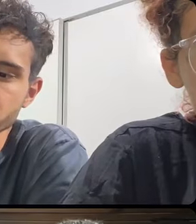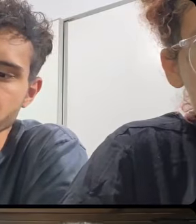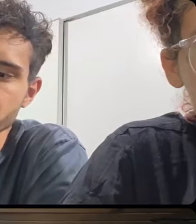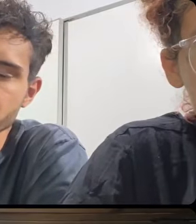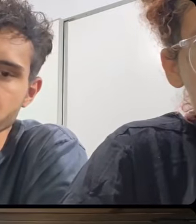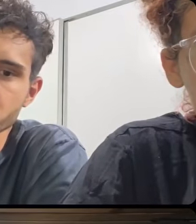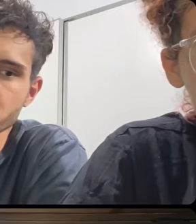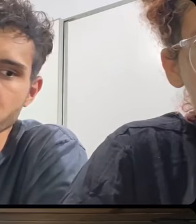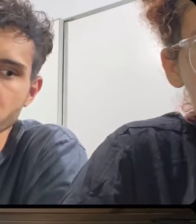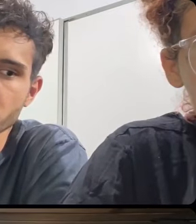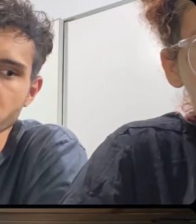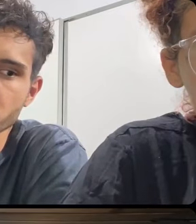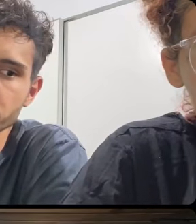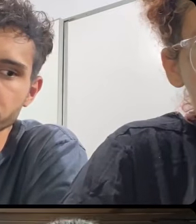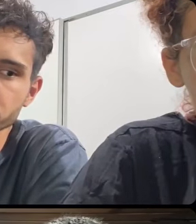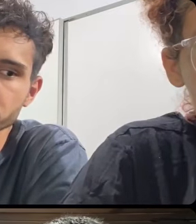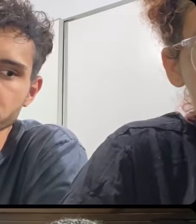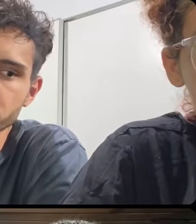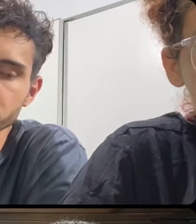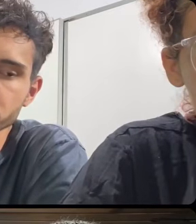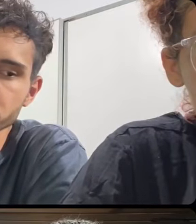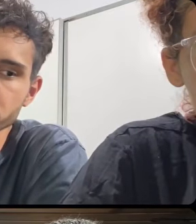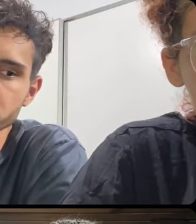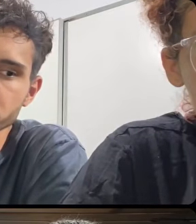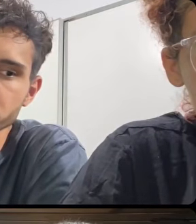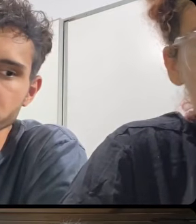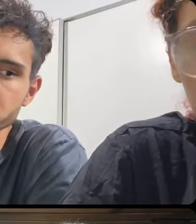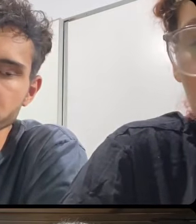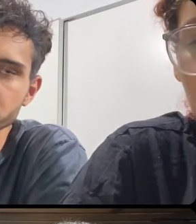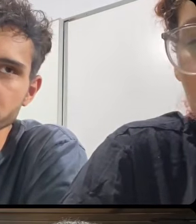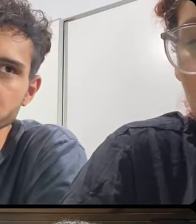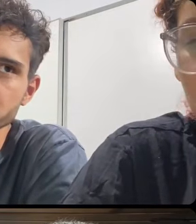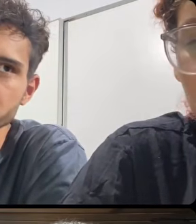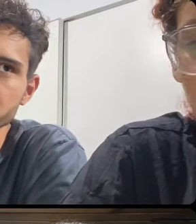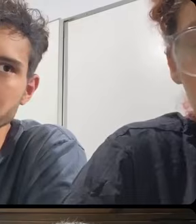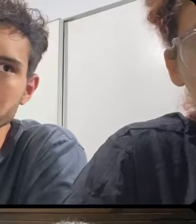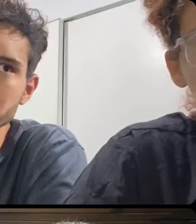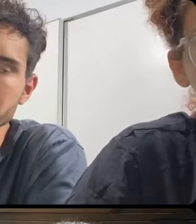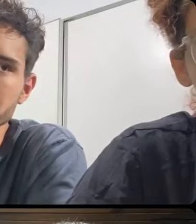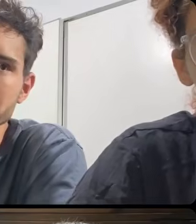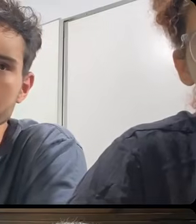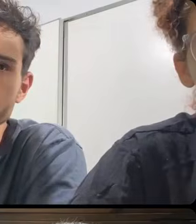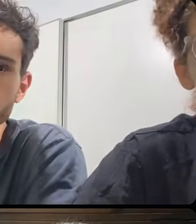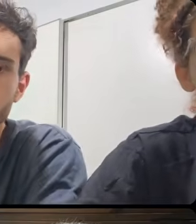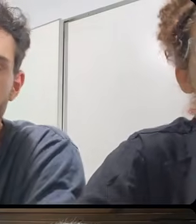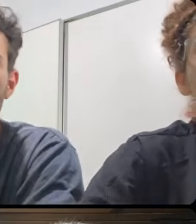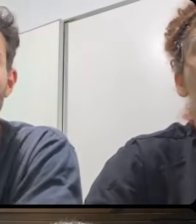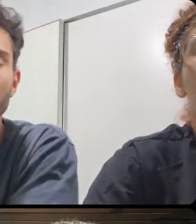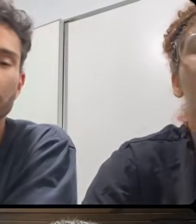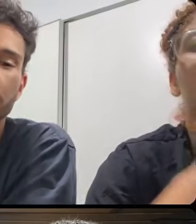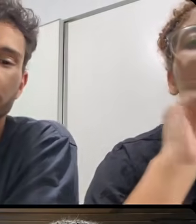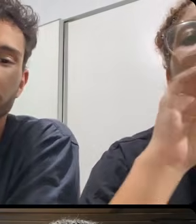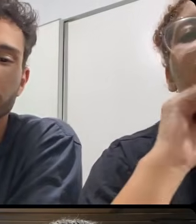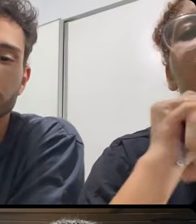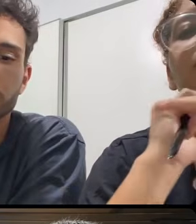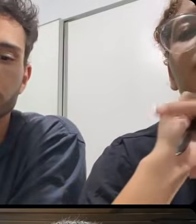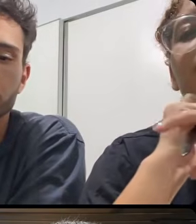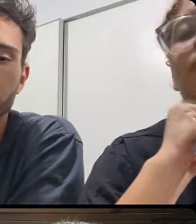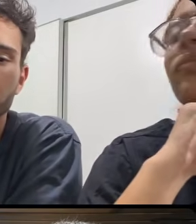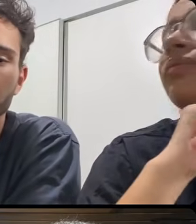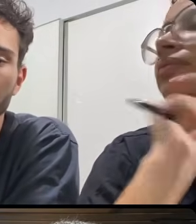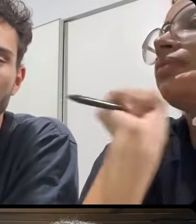chamado missionário? Quais são os desafios, as experiências, vocês ali por onde já passaram,